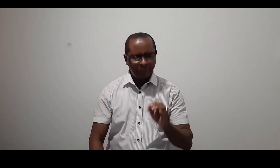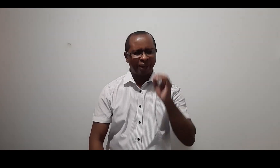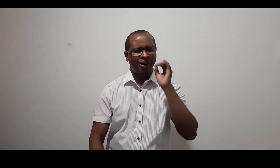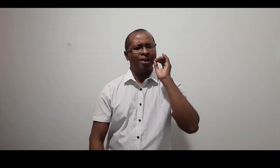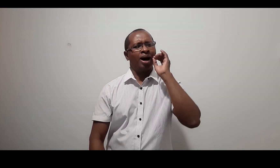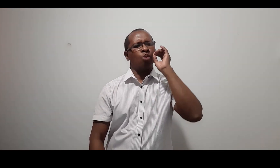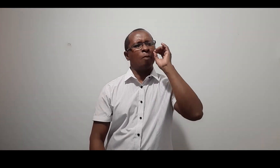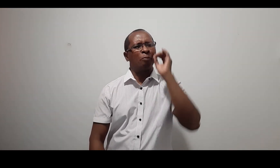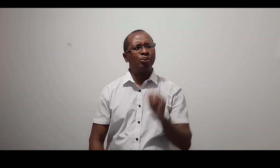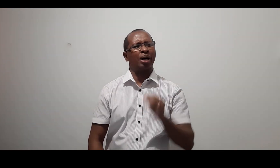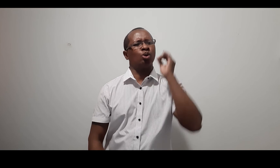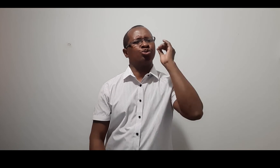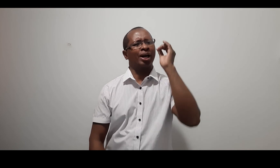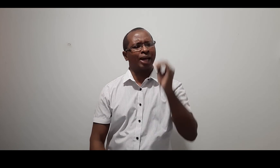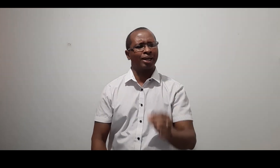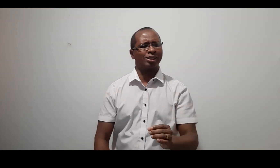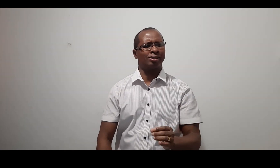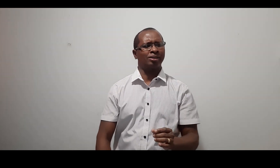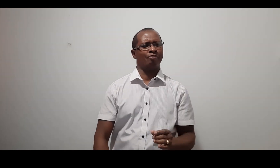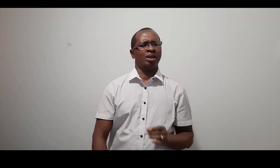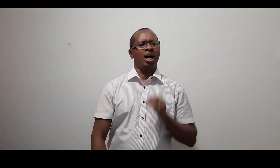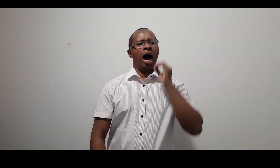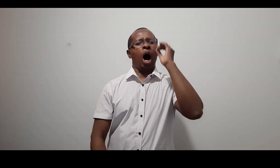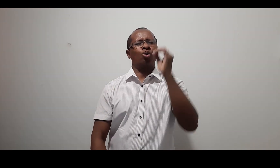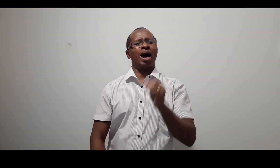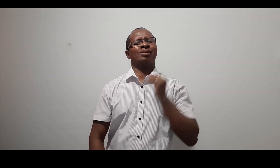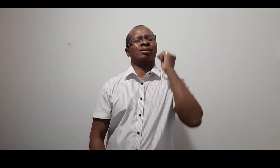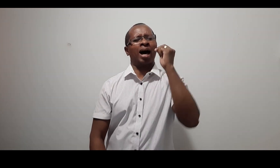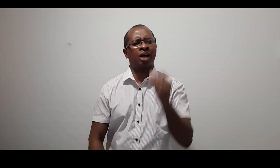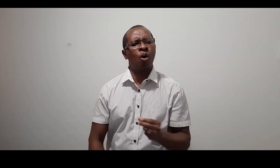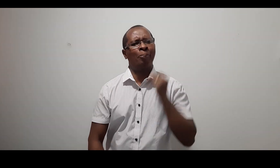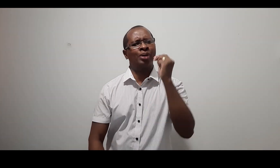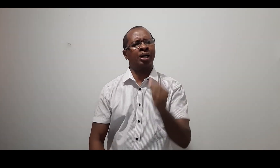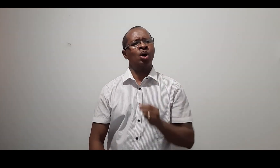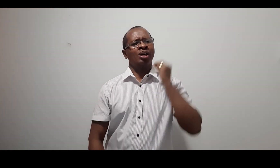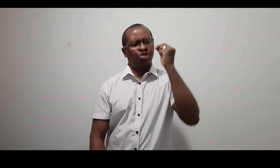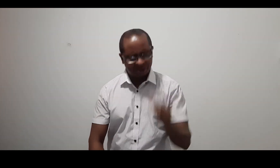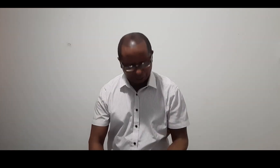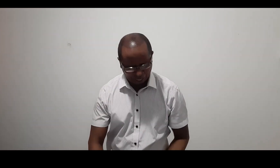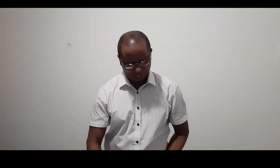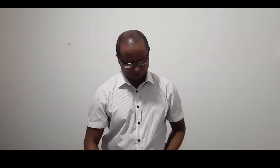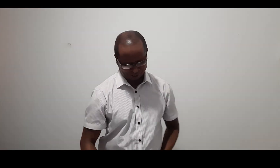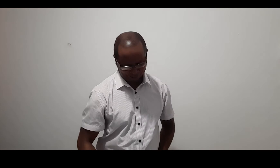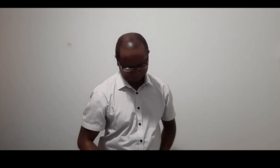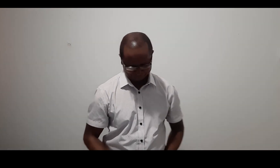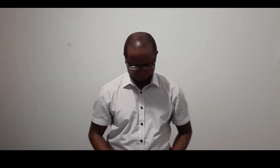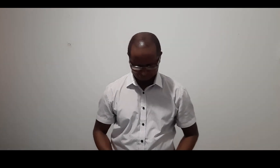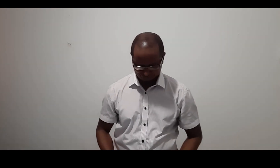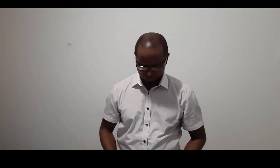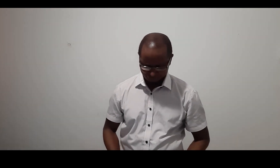hanapaka ao amponareo ny fiadanan'i Kristy. Aoka anjaka ao amponareo ny fiadanan'i Kristy. Io